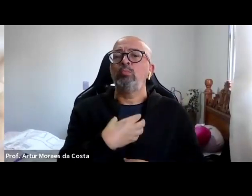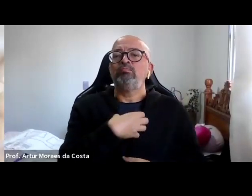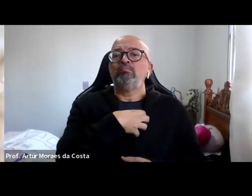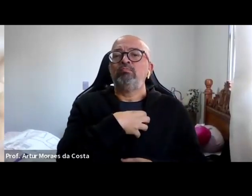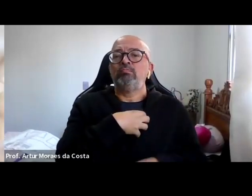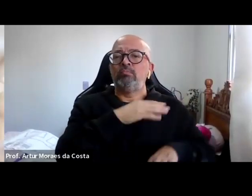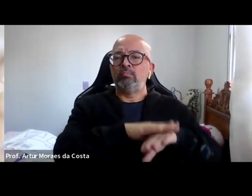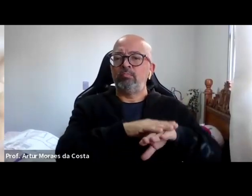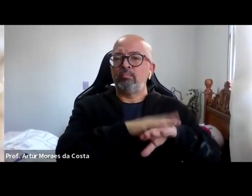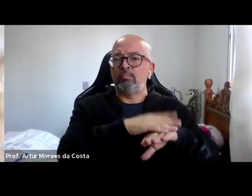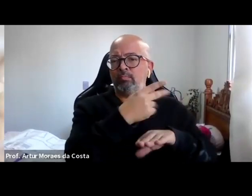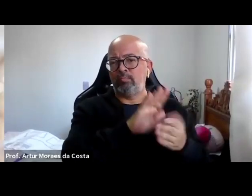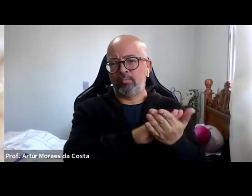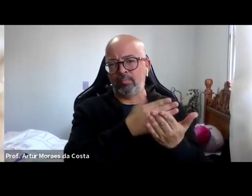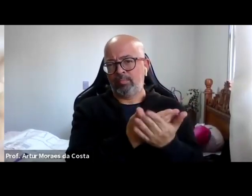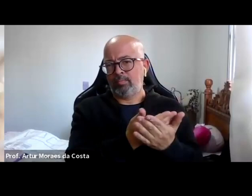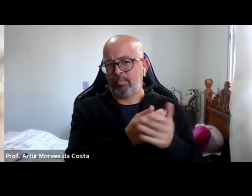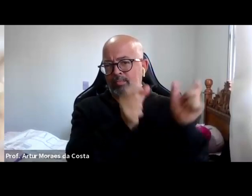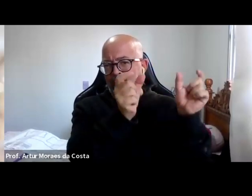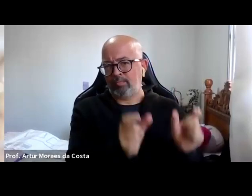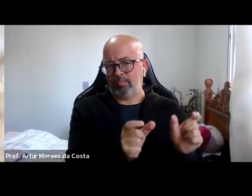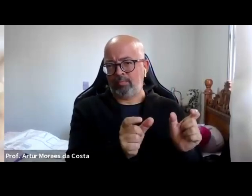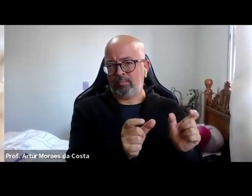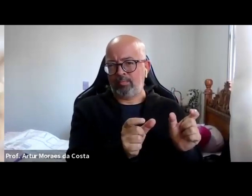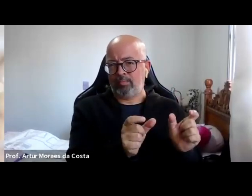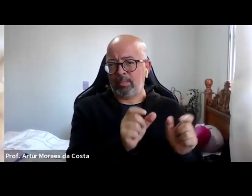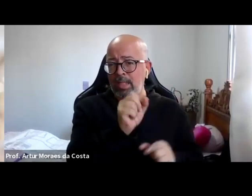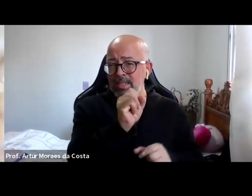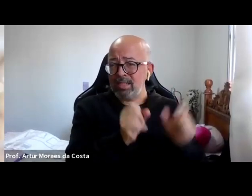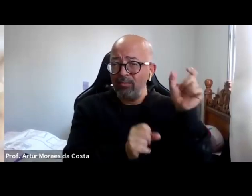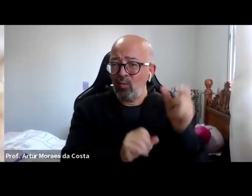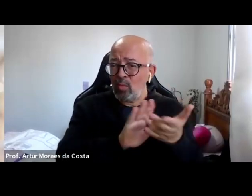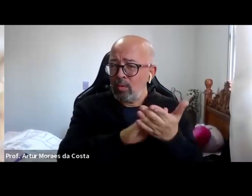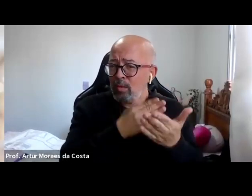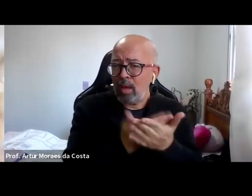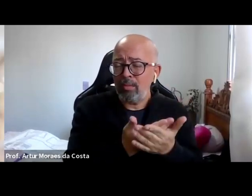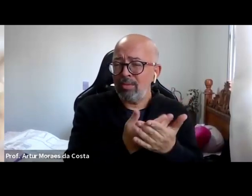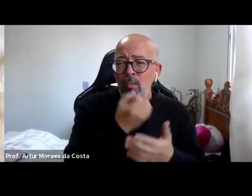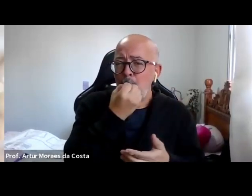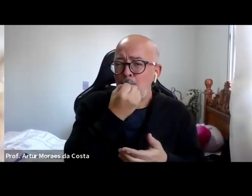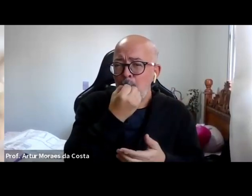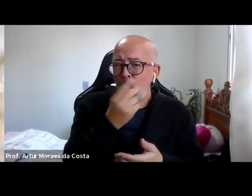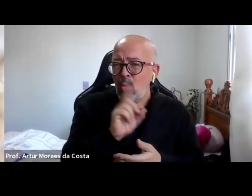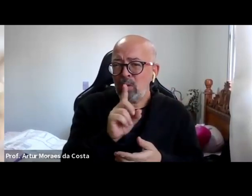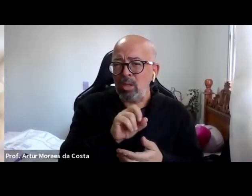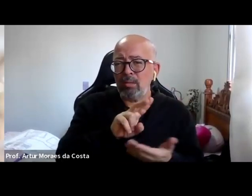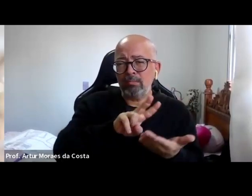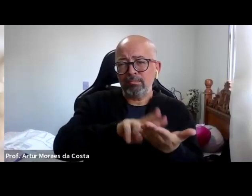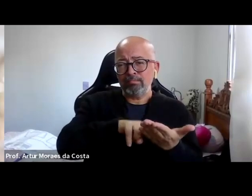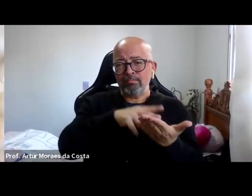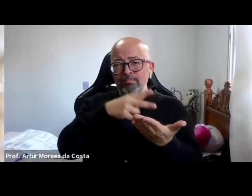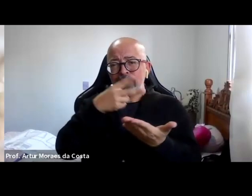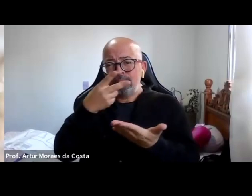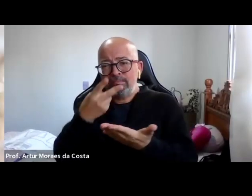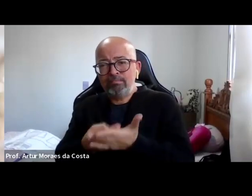de paisajes esplendorosos de de de de de pronto de la emoción que se puede sentir de estar